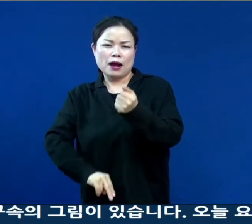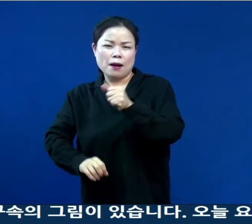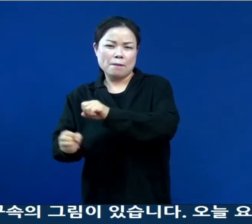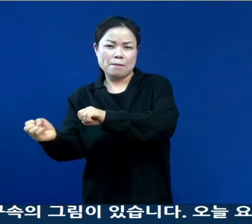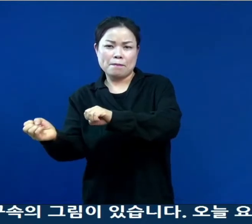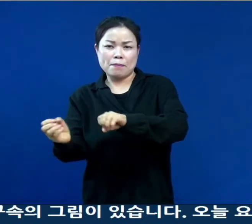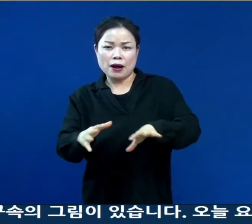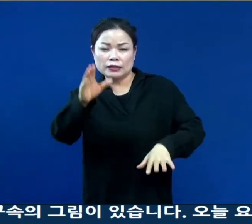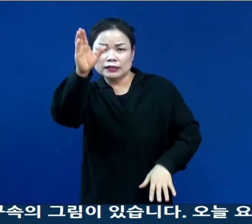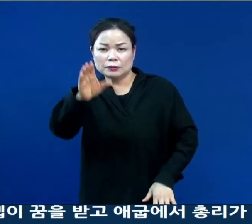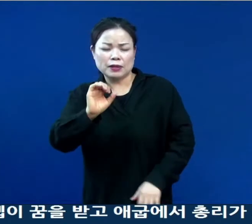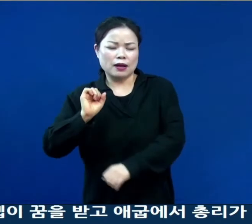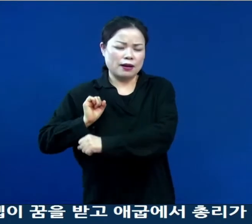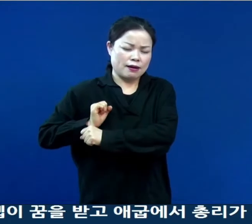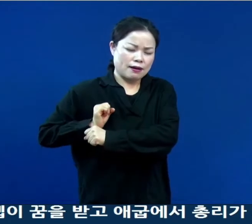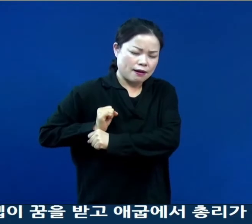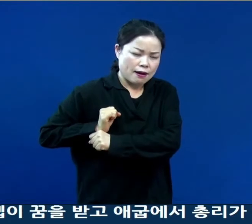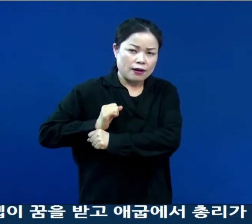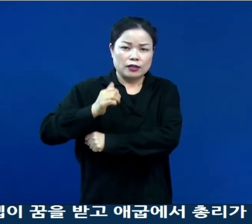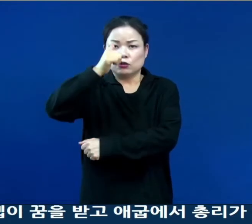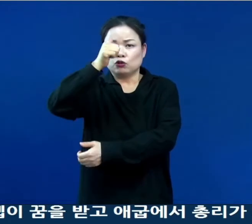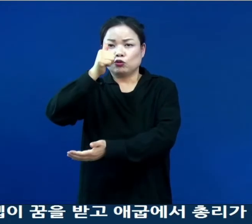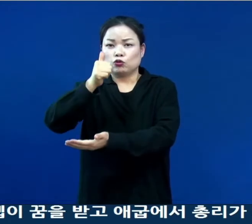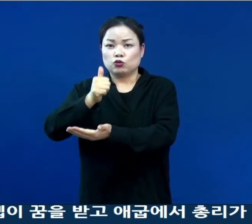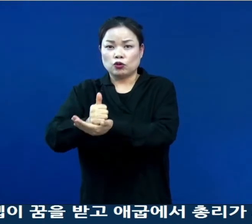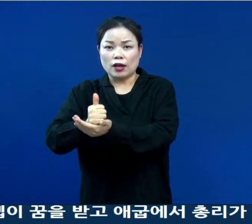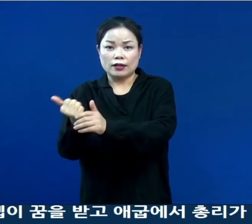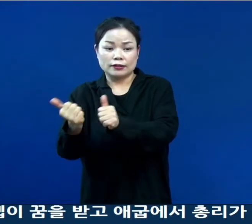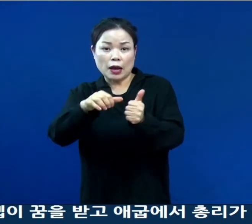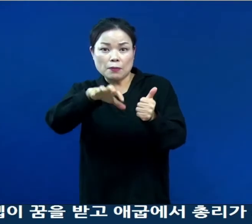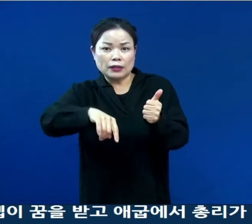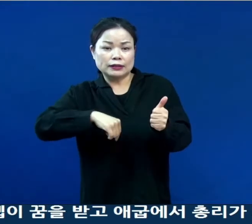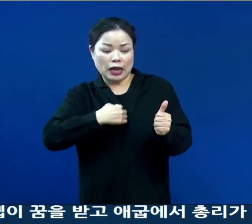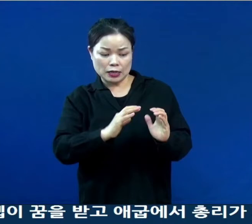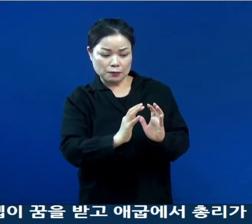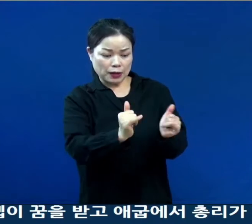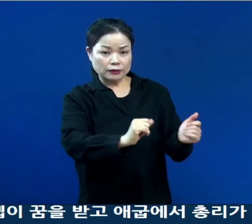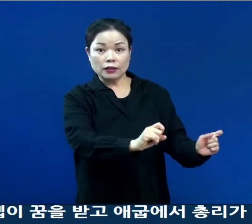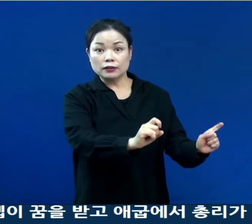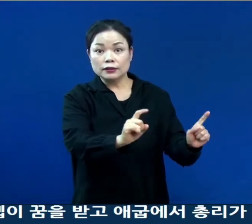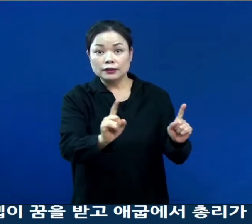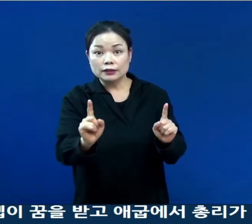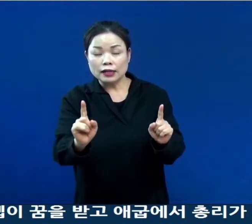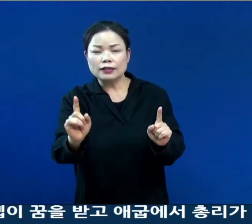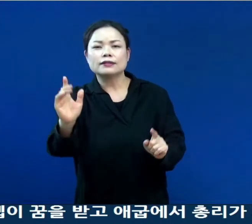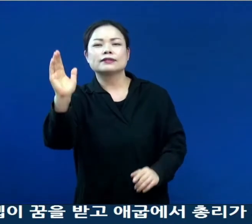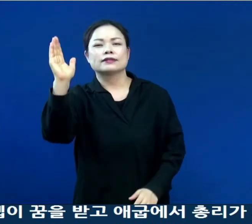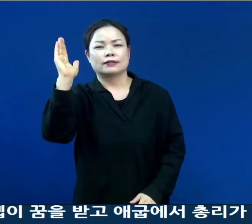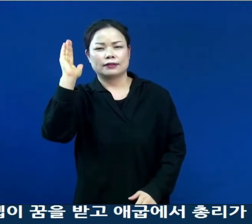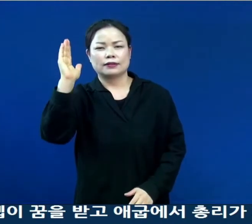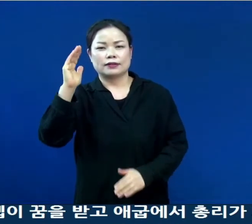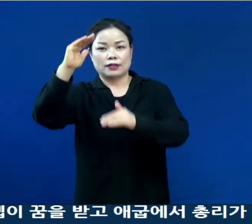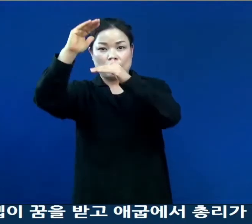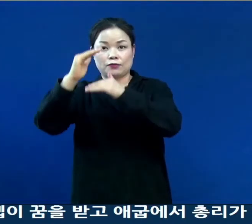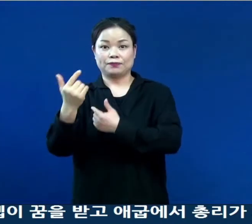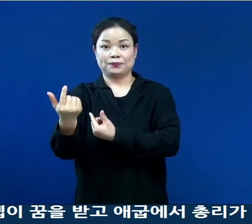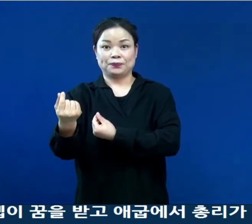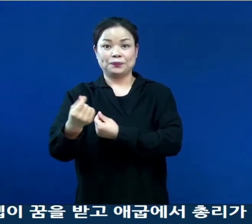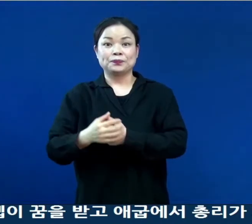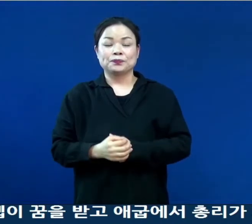버림받고 십자가를 통해 죄와 사망의 아래 있던 자기 백성을 살려내는 이야기와 맥락을 같이 하고